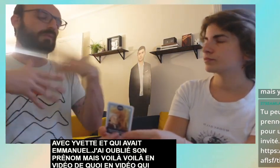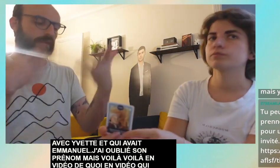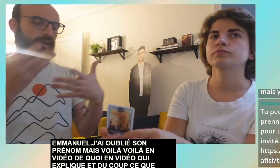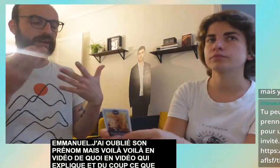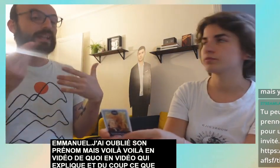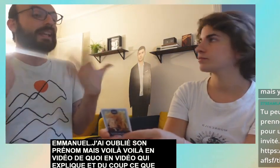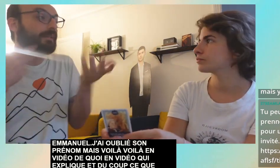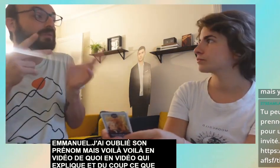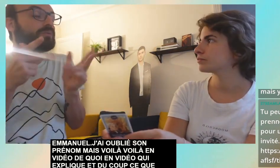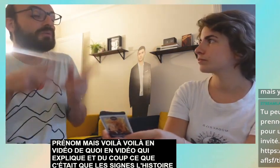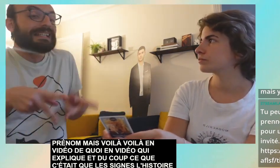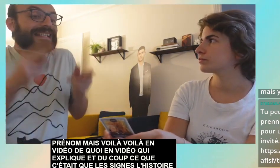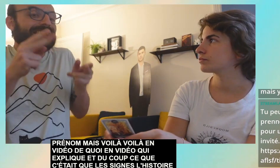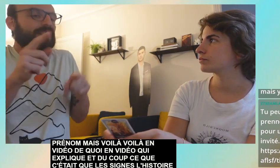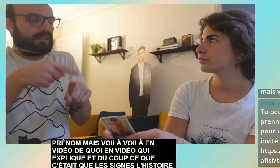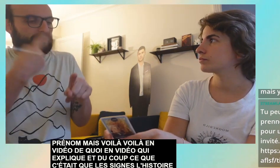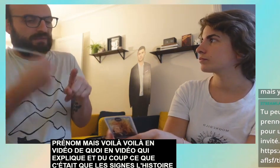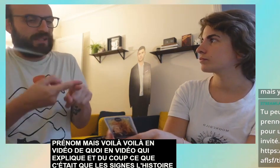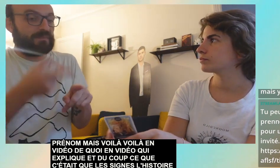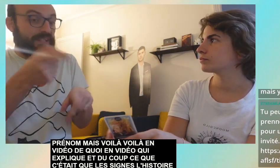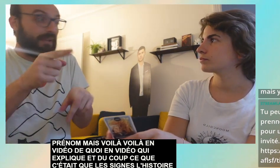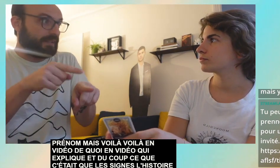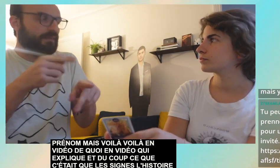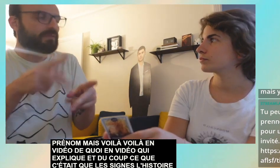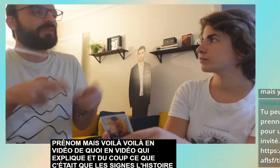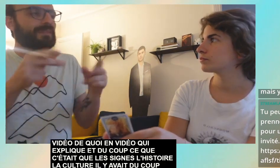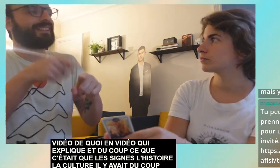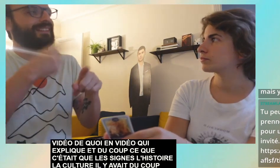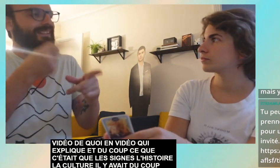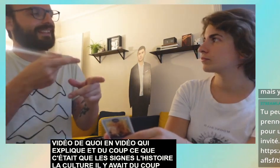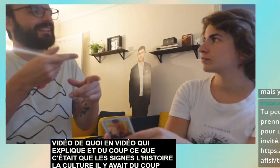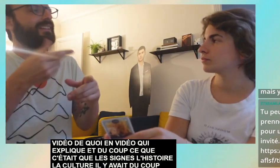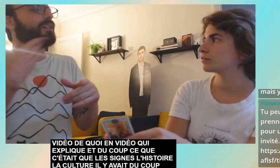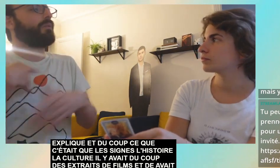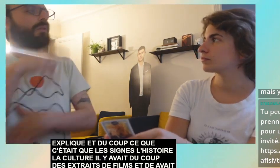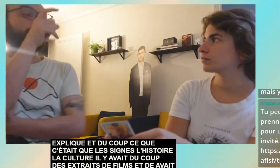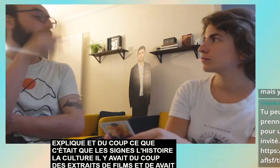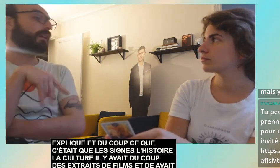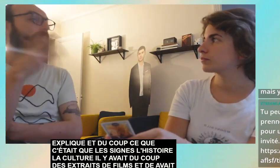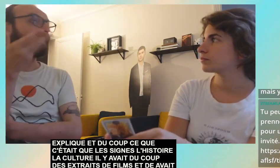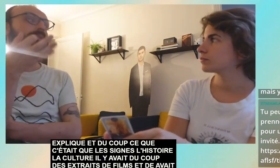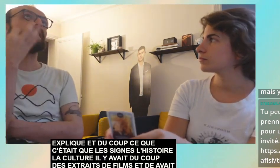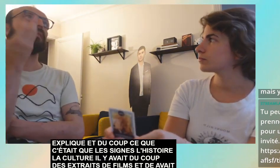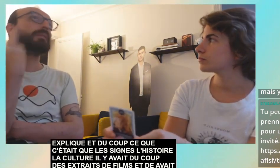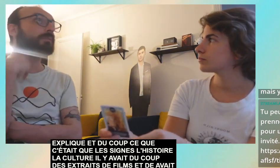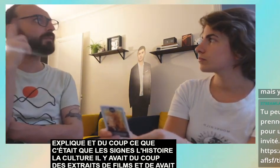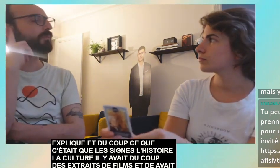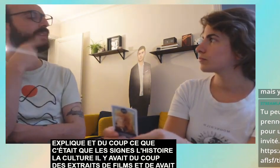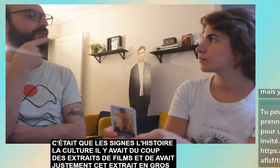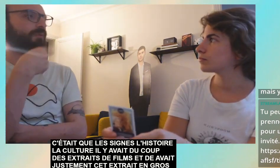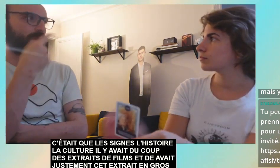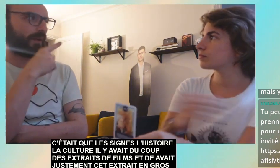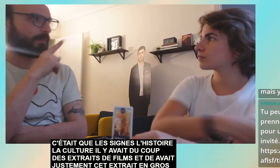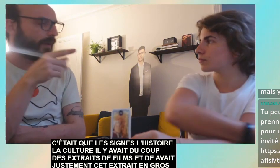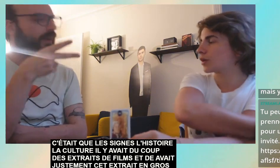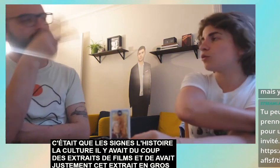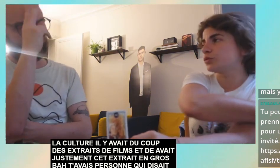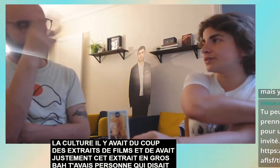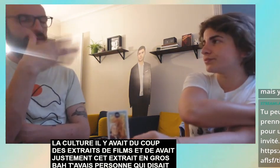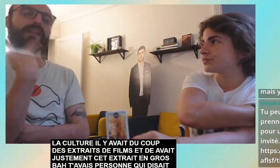hein. Et il y avait du coup des extraits du film. Et tu avais justement cet extrait. En gros, bah, tu as des personnes qui disent mais non, mais du coup, les sourds ne parlent pas, ils Oui. sont bêtes.